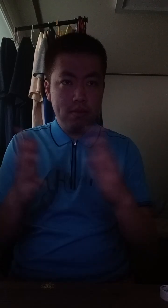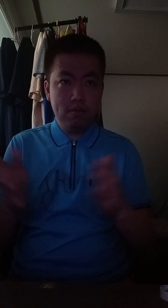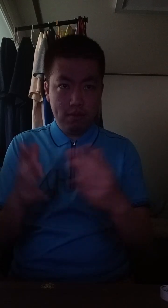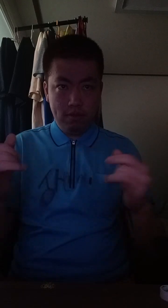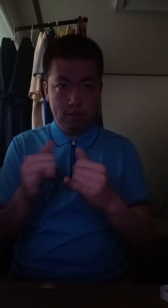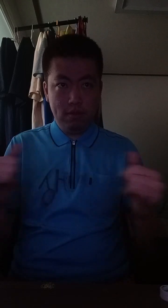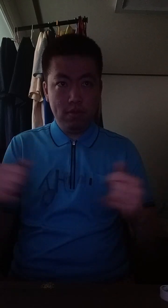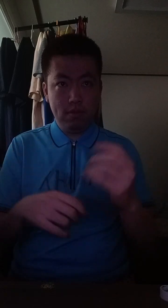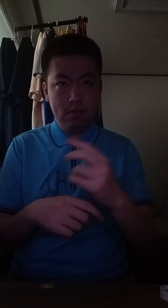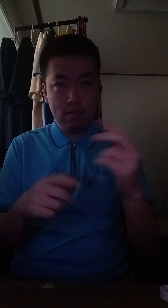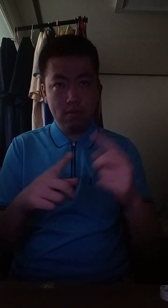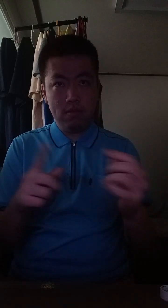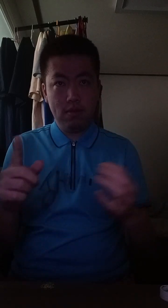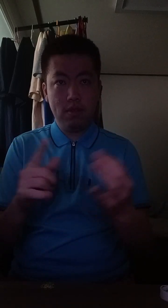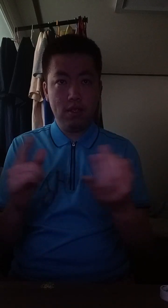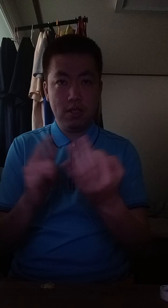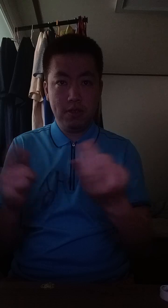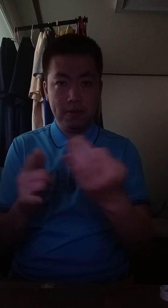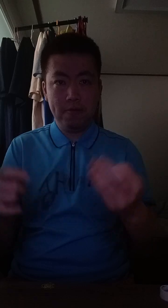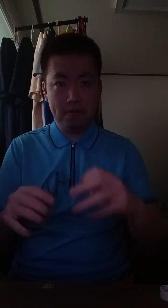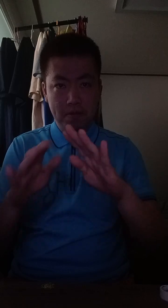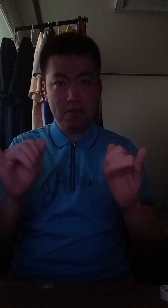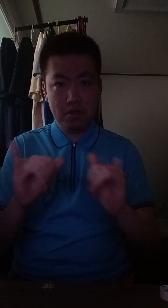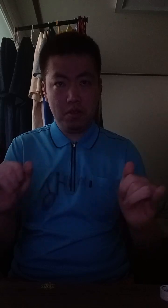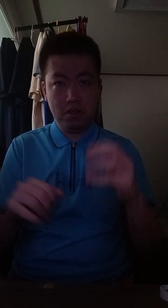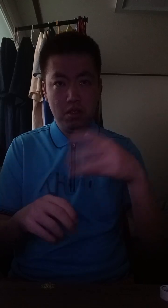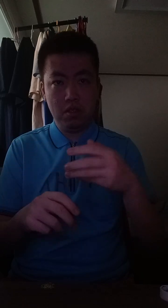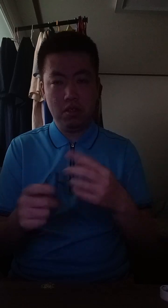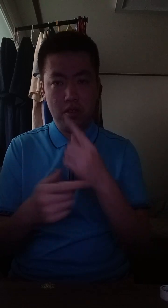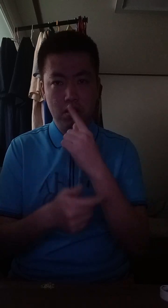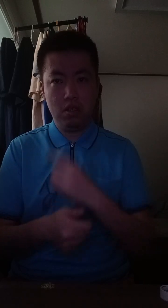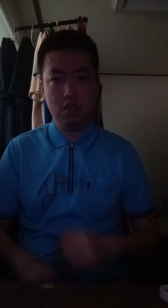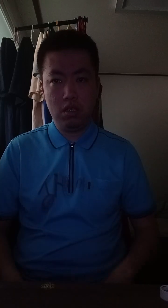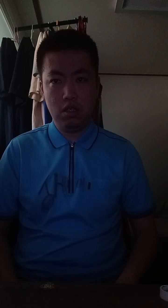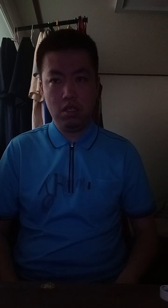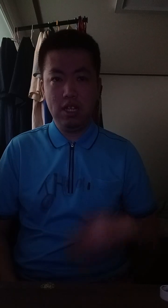승강장입니다. 열차와 승강장 사이 거리가 16cm나 됩니다.